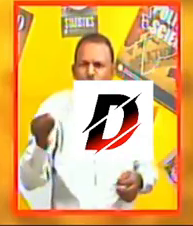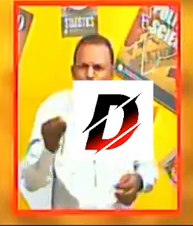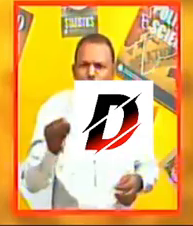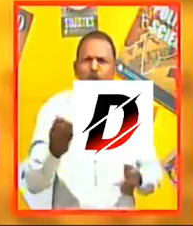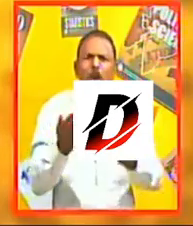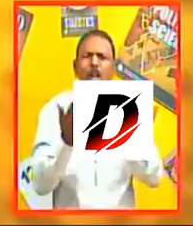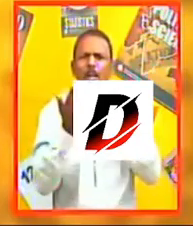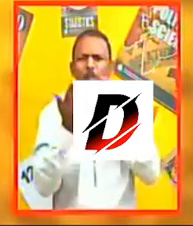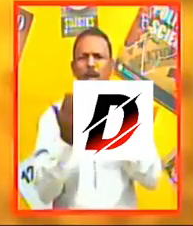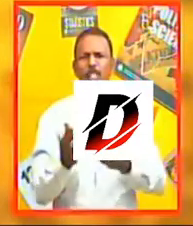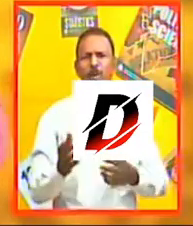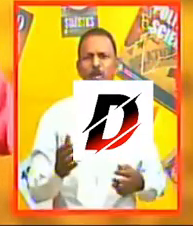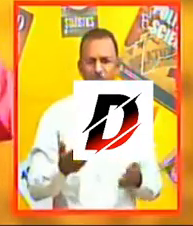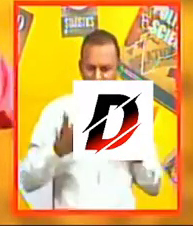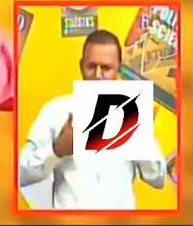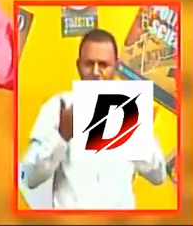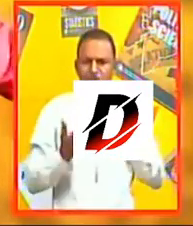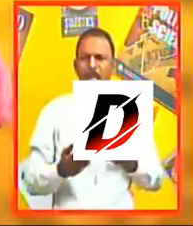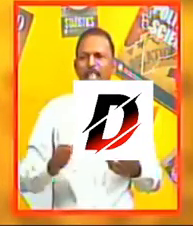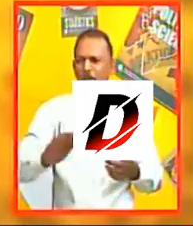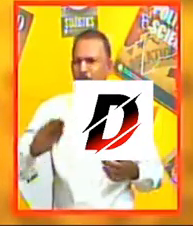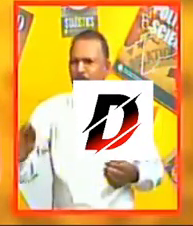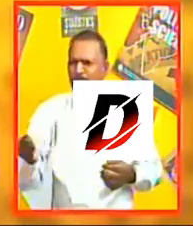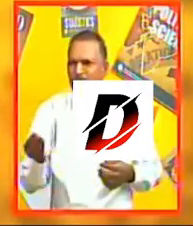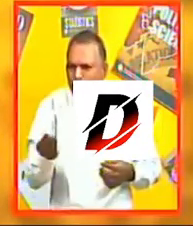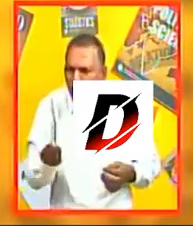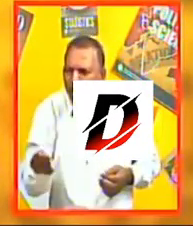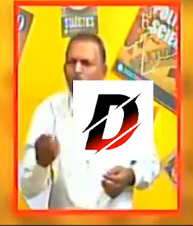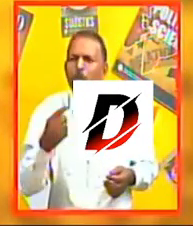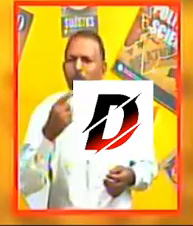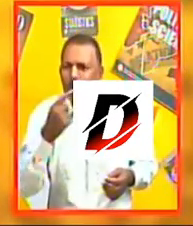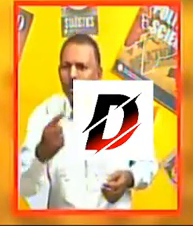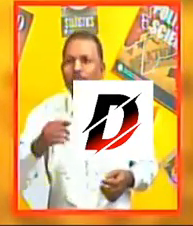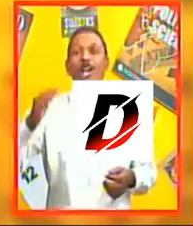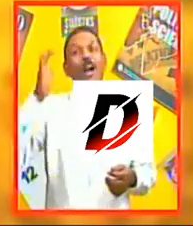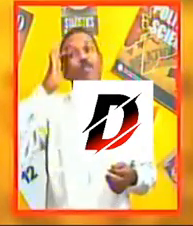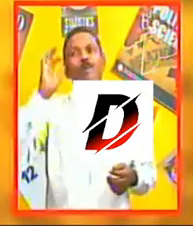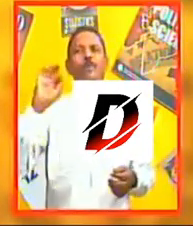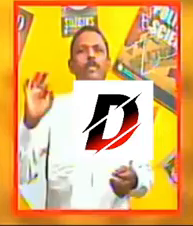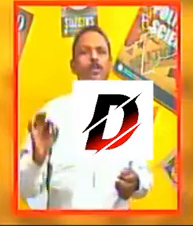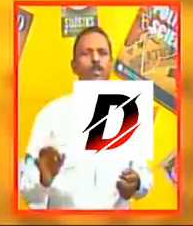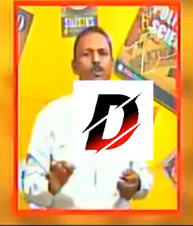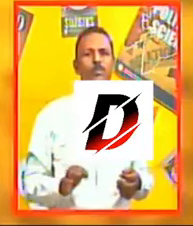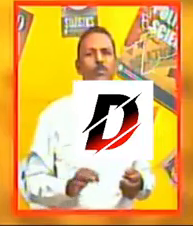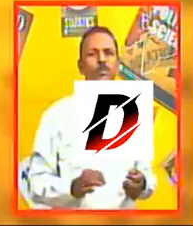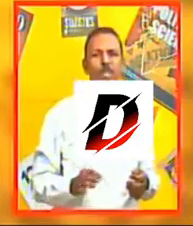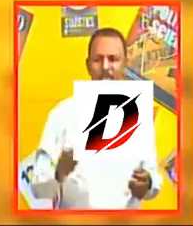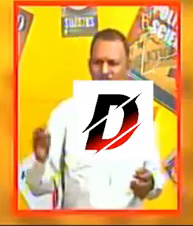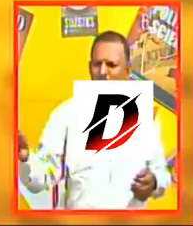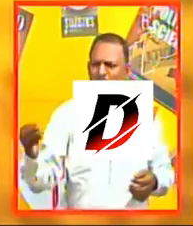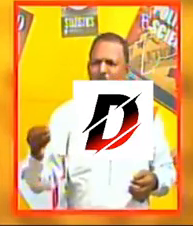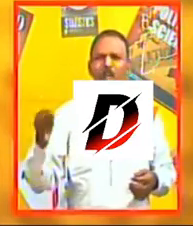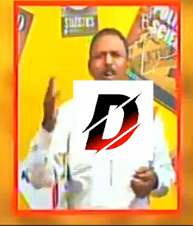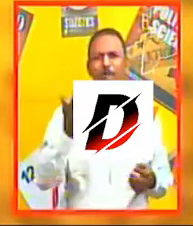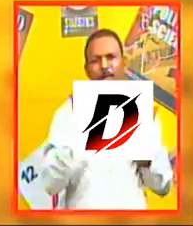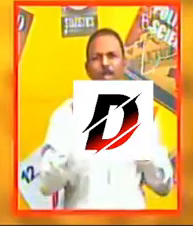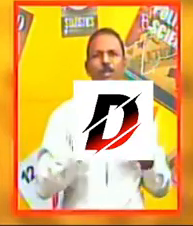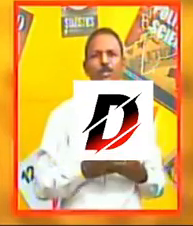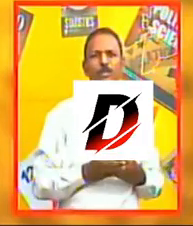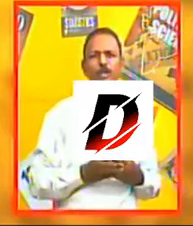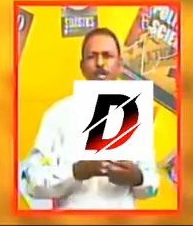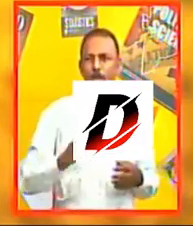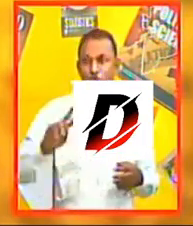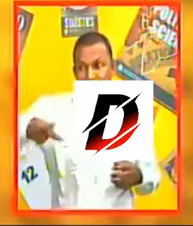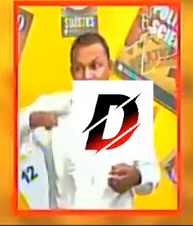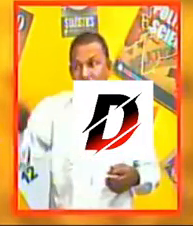கற்றுக்கொள், கற்றுக்கொண்டதை மற்றவர்களுக்கு எளிமையாக கற்றுக்கொடு அப்படின்ற ஒரு வார்த்தையை சொல்லுவார். இப்போ இந்த இடத்துல அதுதான் ரொம்ப எளிமையாக